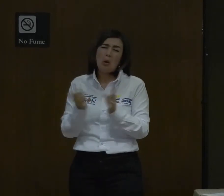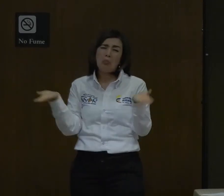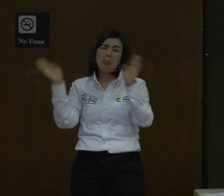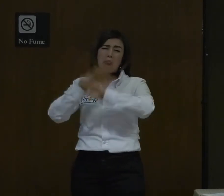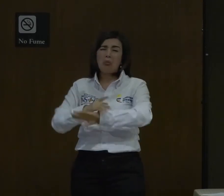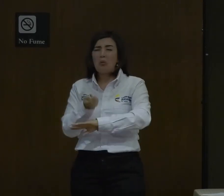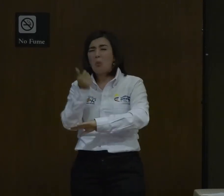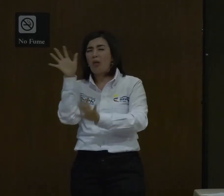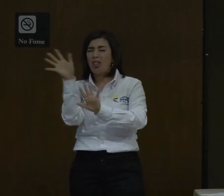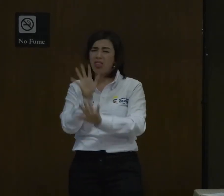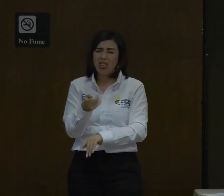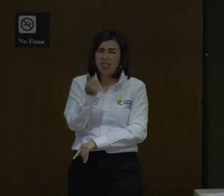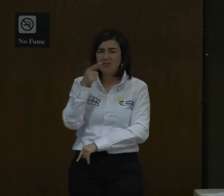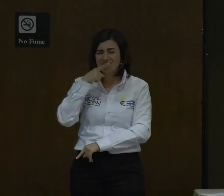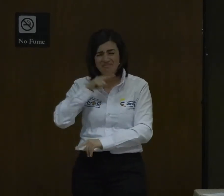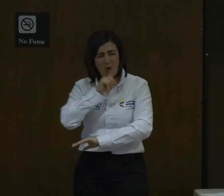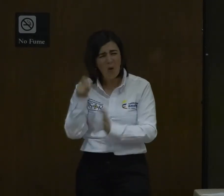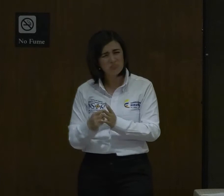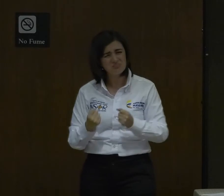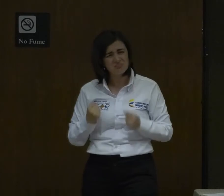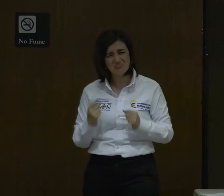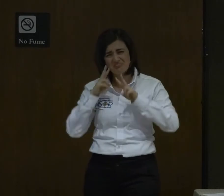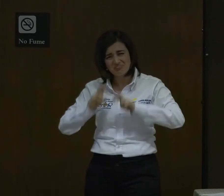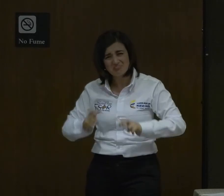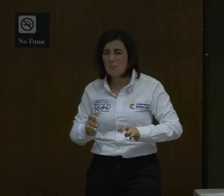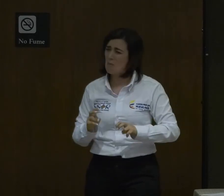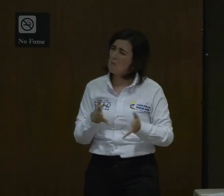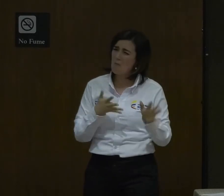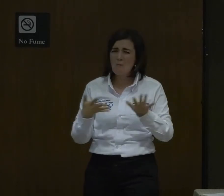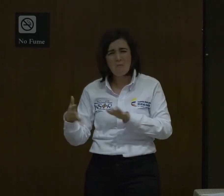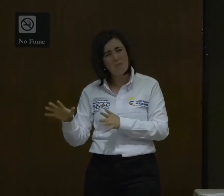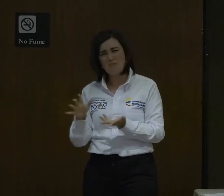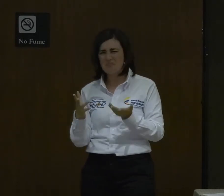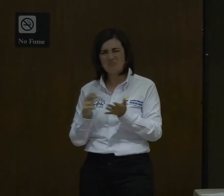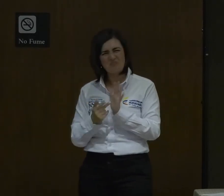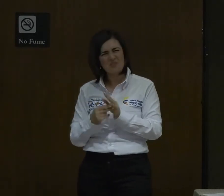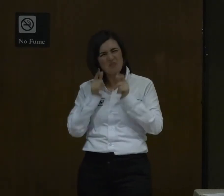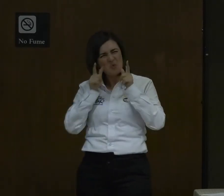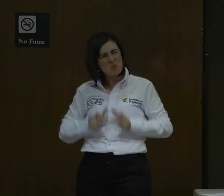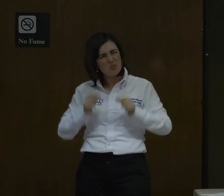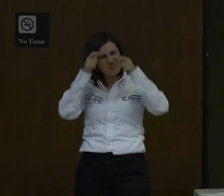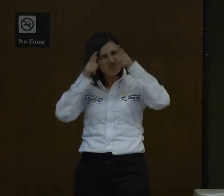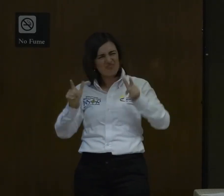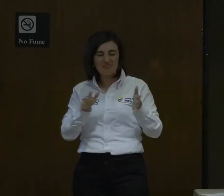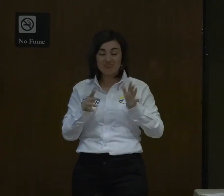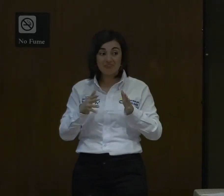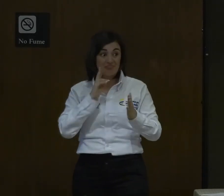sea, solamente veía la mitad de lo que es el lenguaje humano, ¿no?